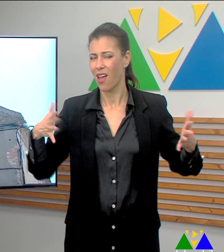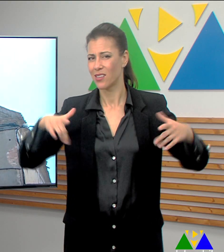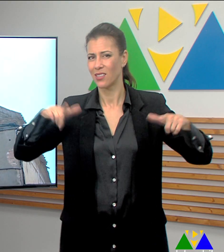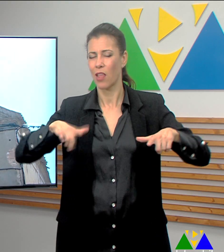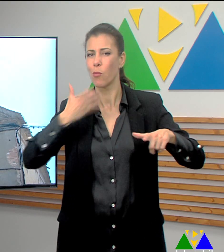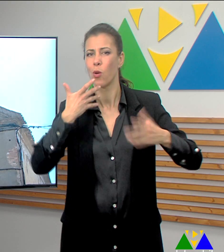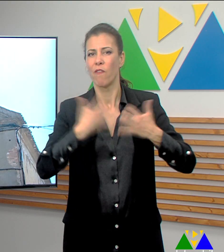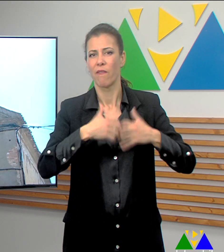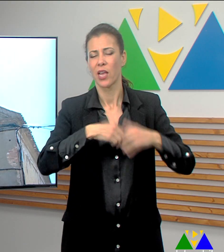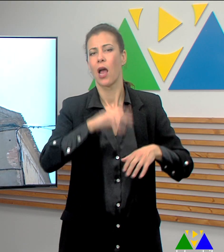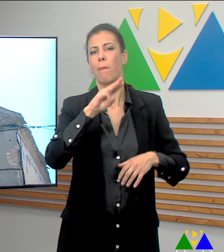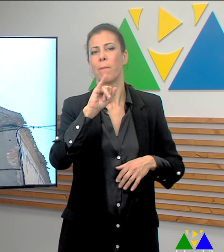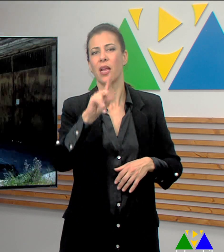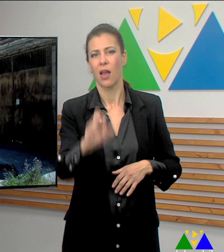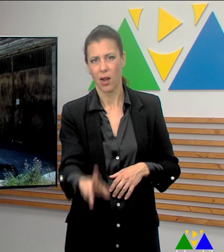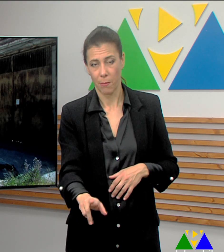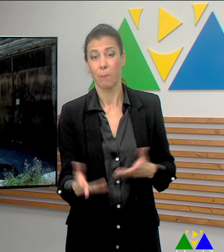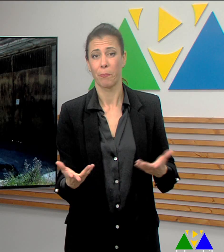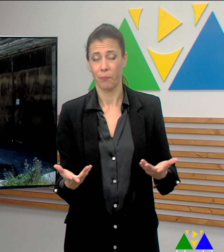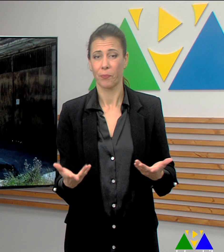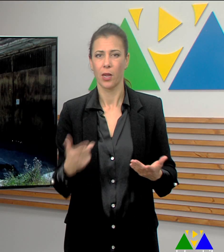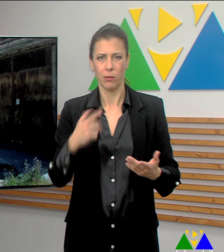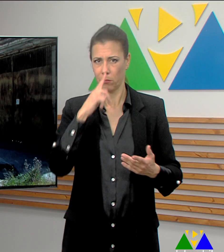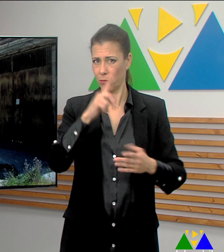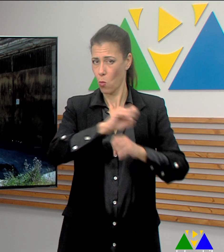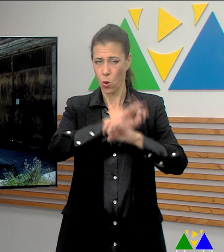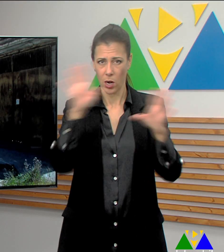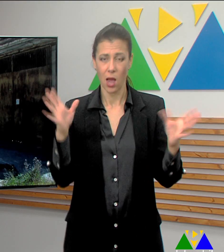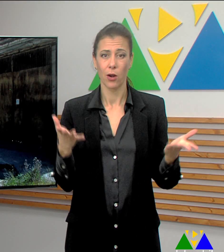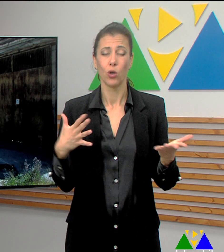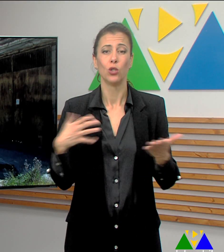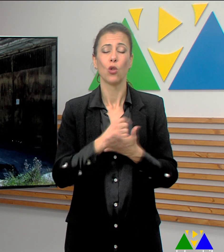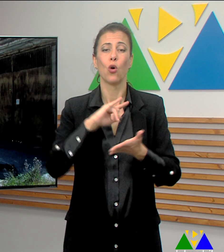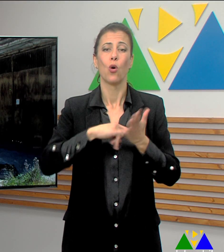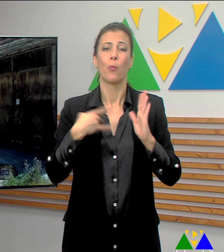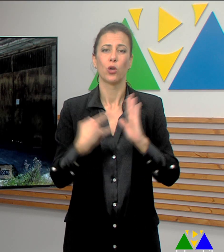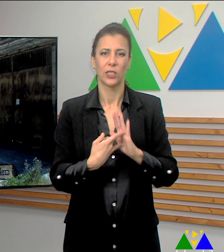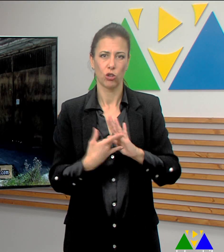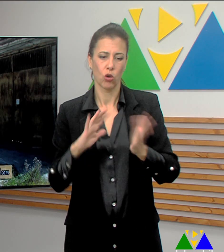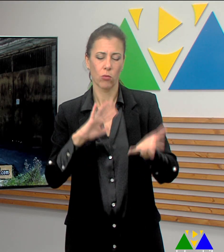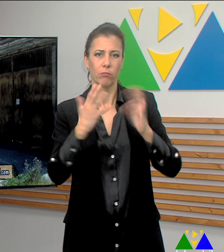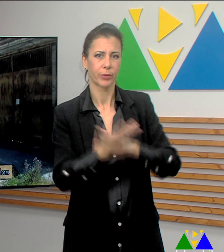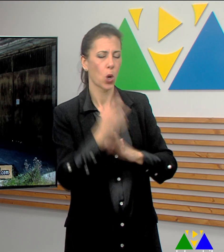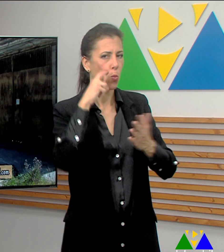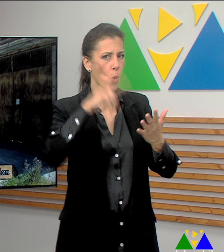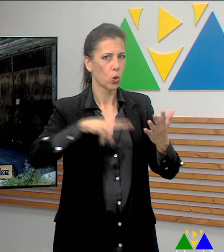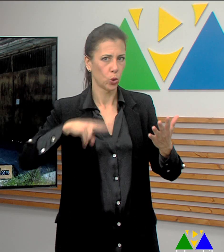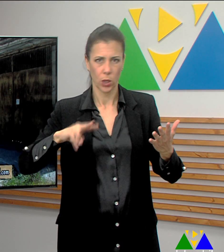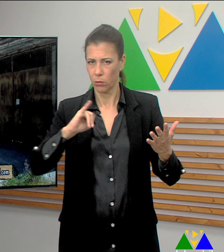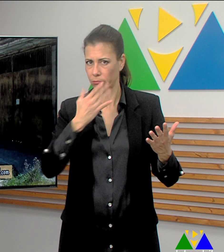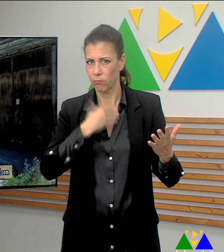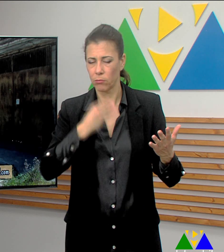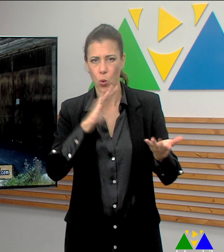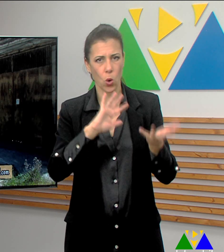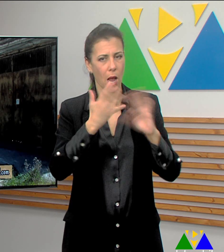la fábrica del Pilar, que evidentemente en los proyectos de convertirla en museo industrial es impresionante y dará